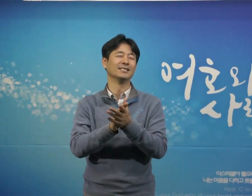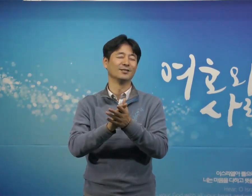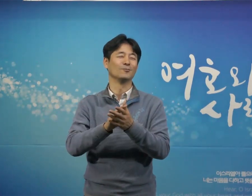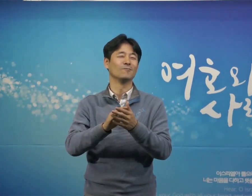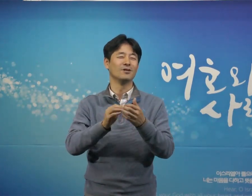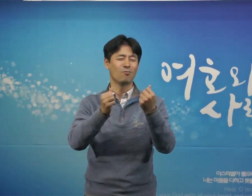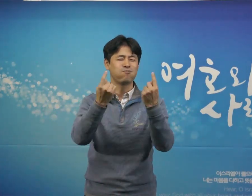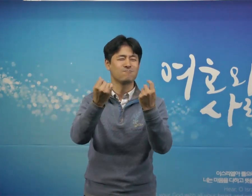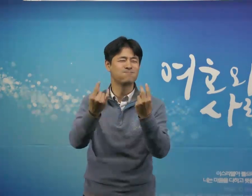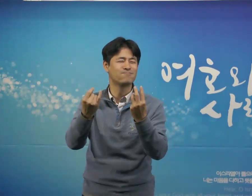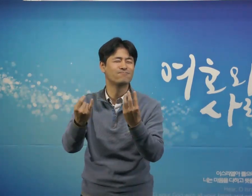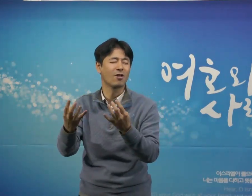농아인들의